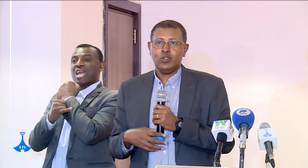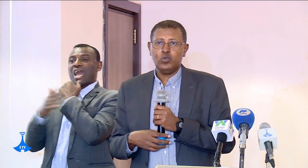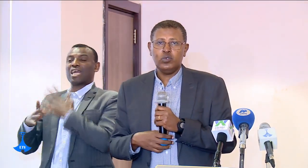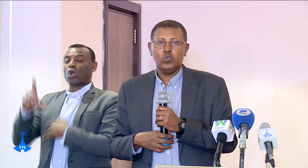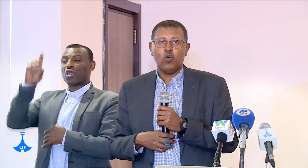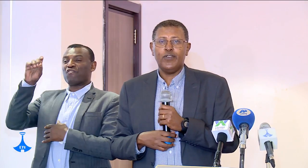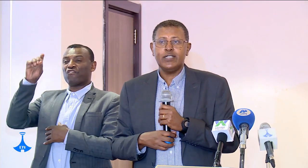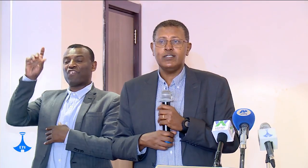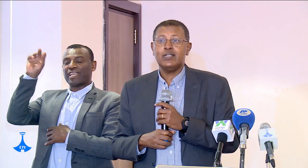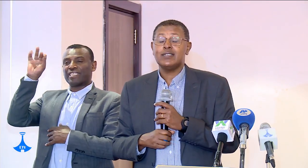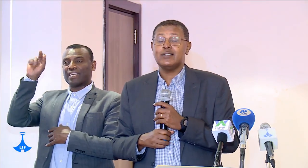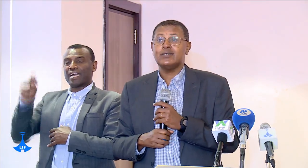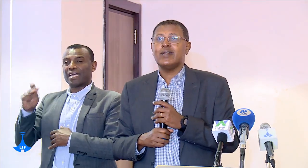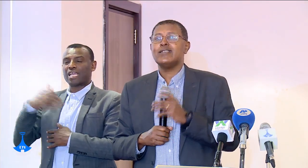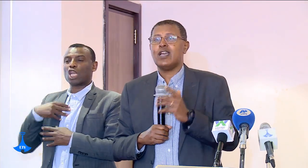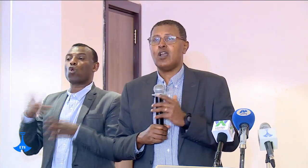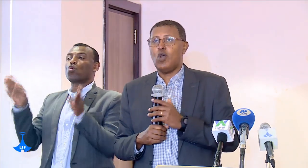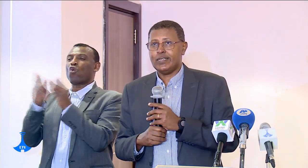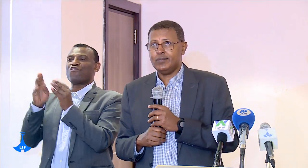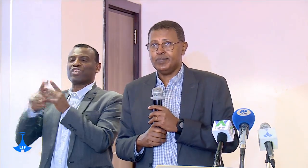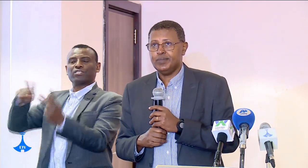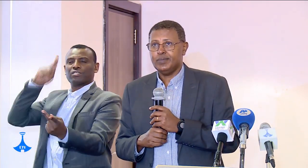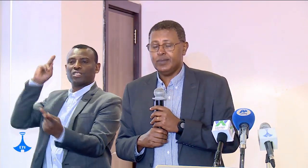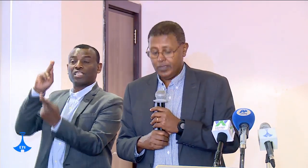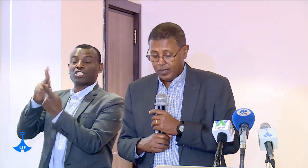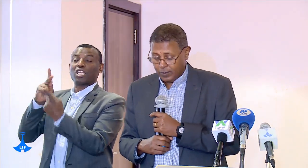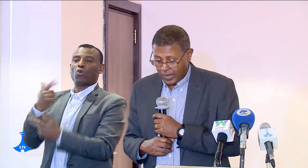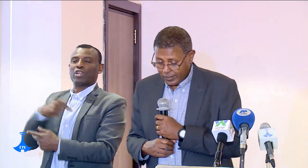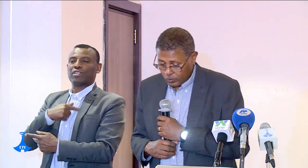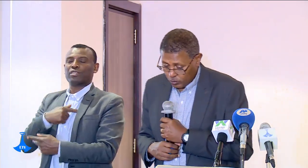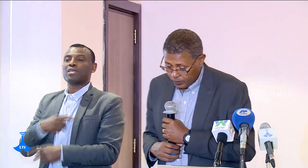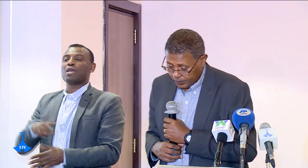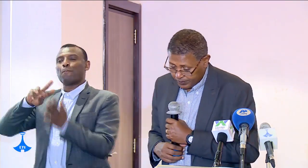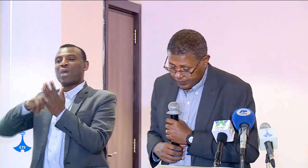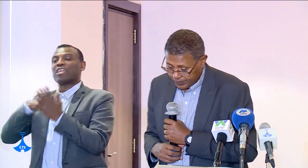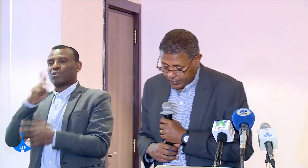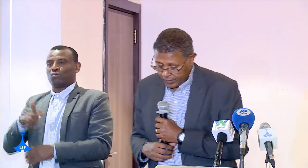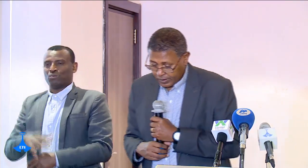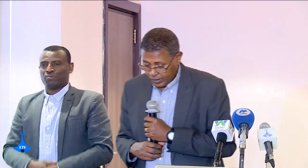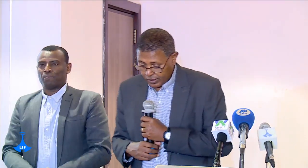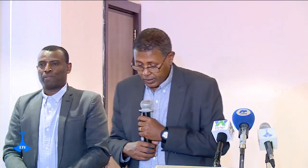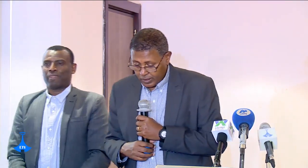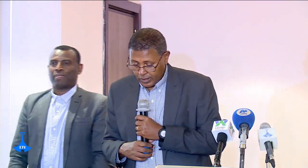ፋይዳ ያለውን ኮንፈረንስ እናሳ ቀዋል ማለት ነው።